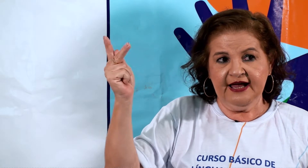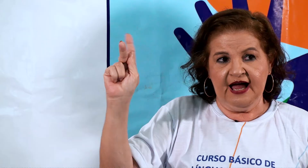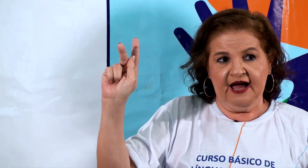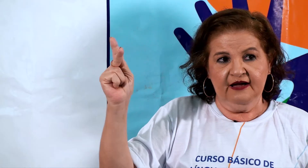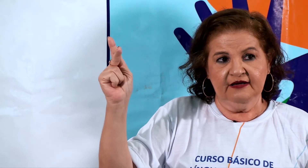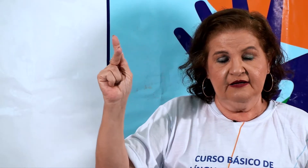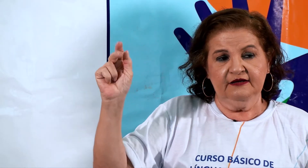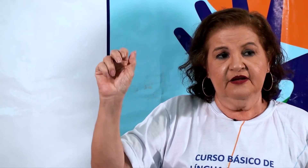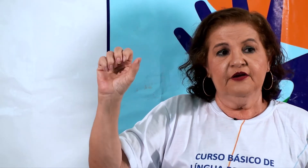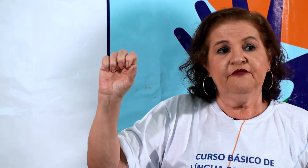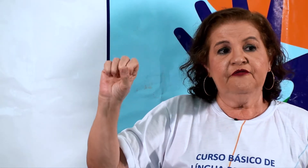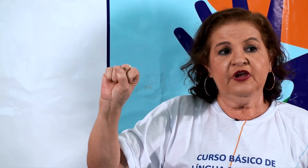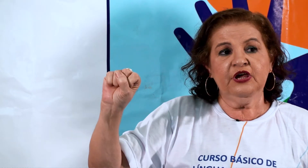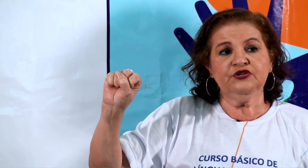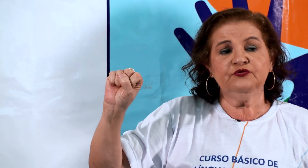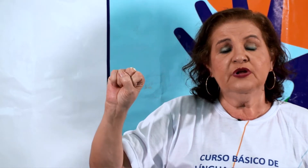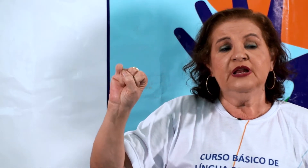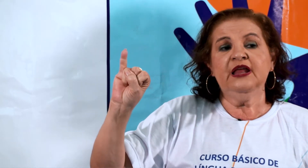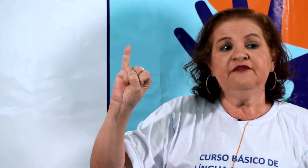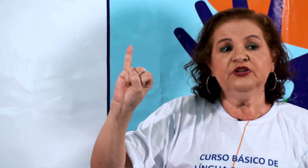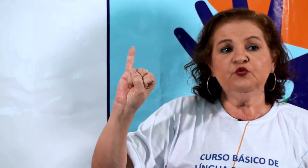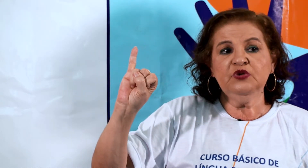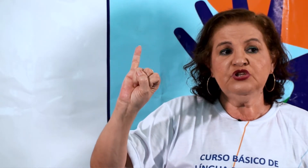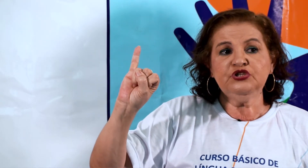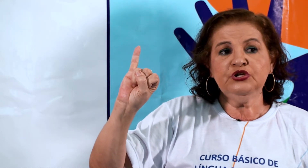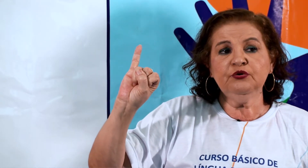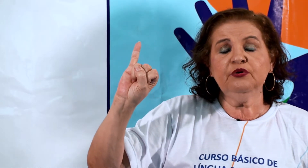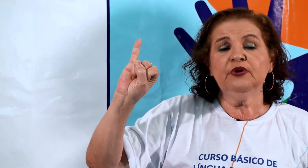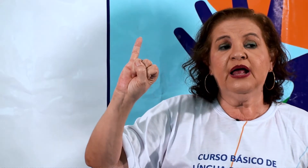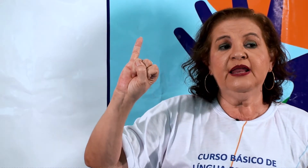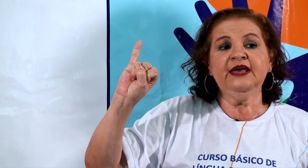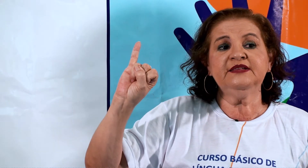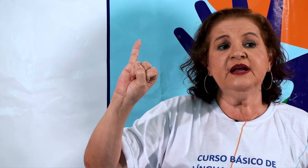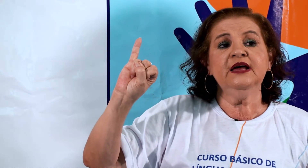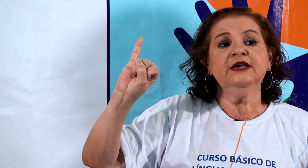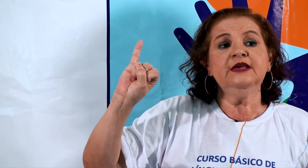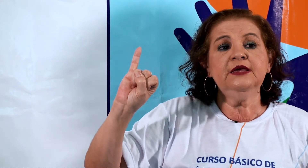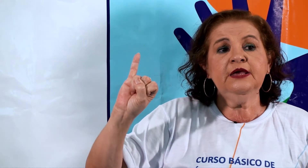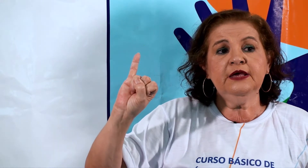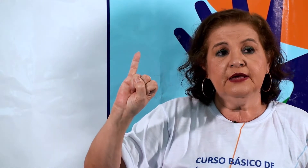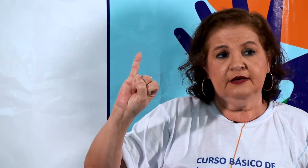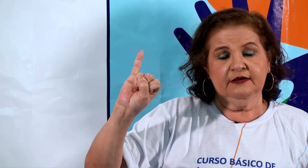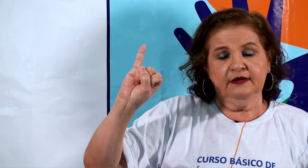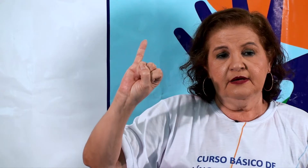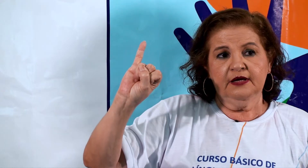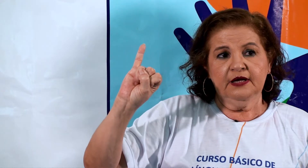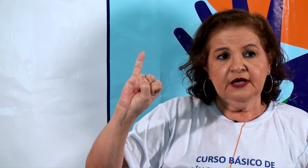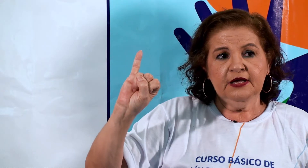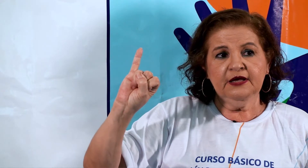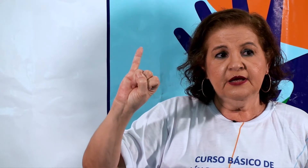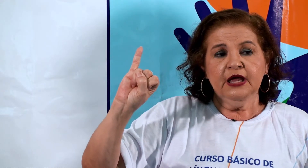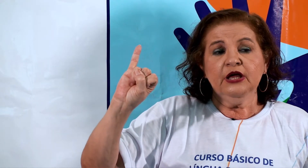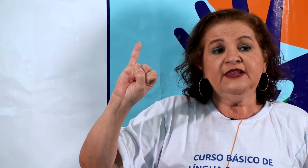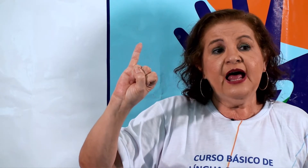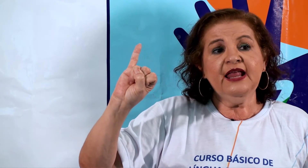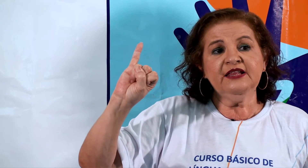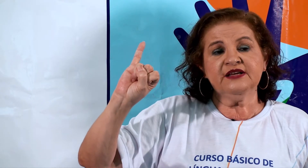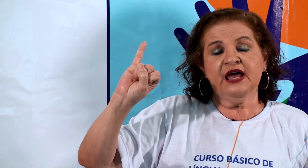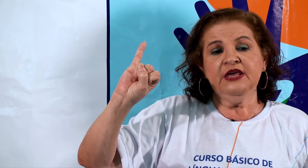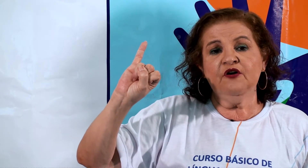H. Fecho, levanto o mindinho, a letra I. I. Da letra I, eu